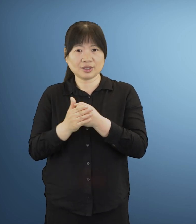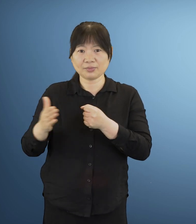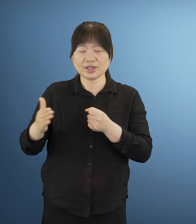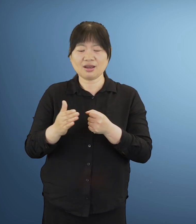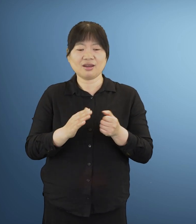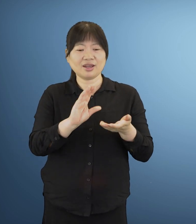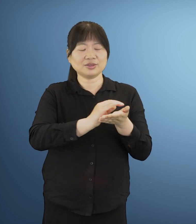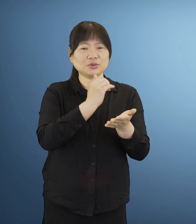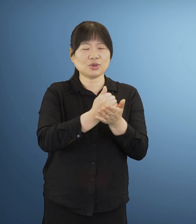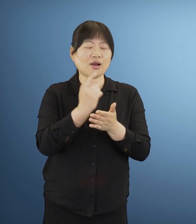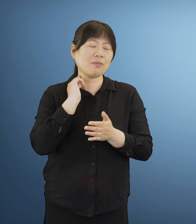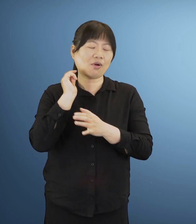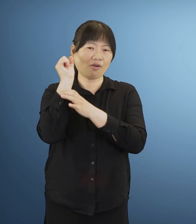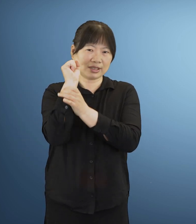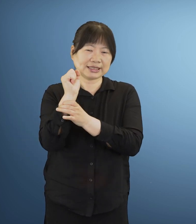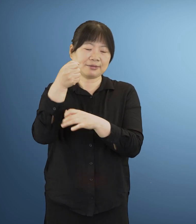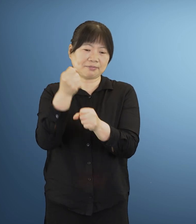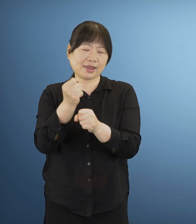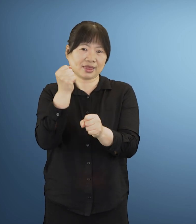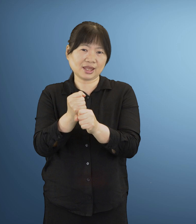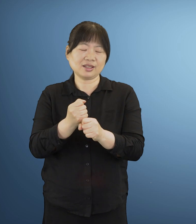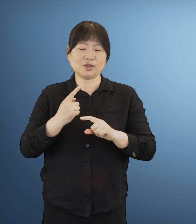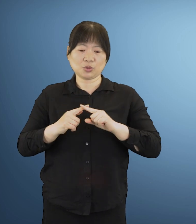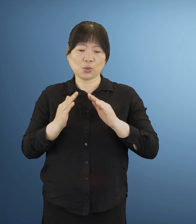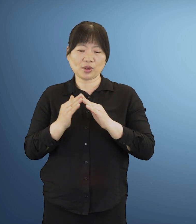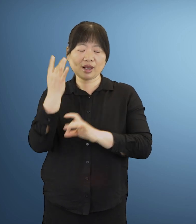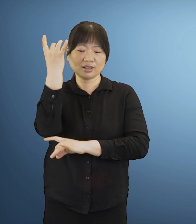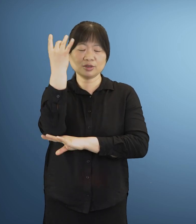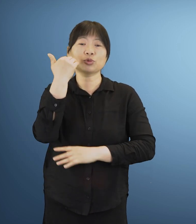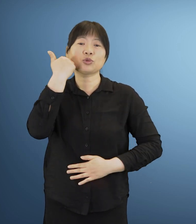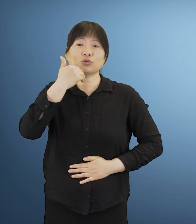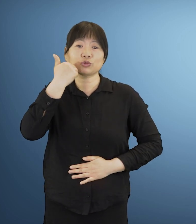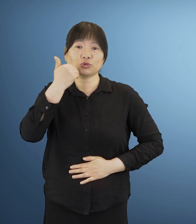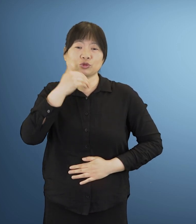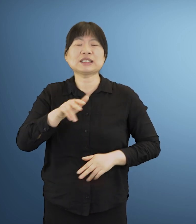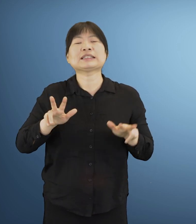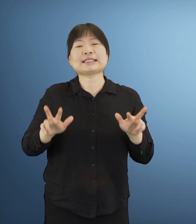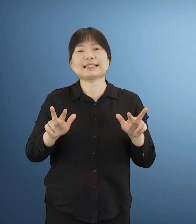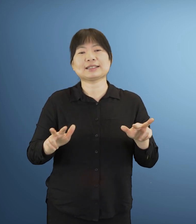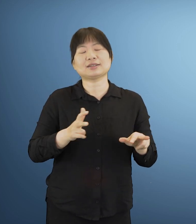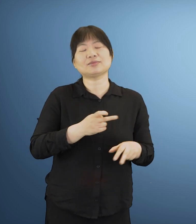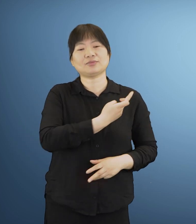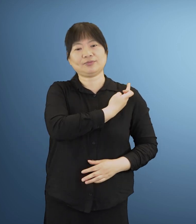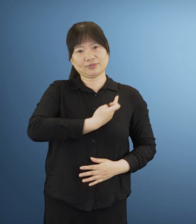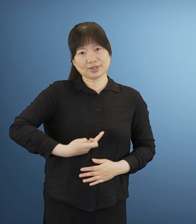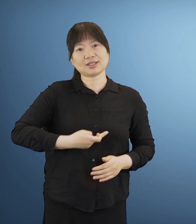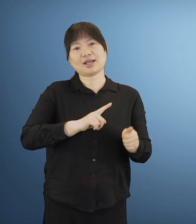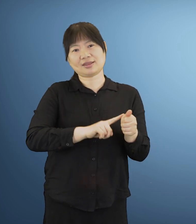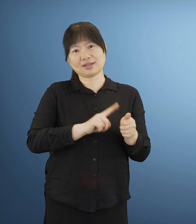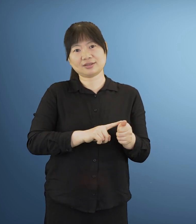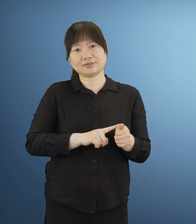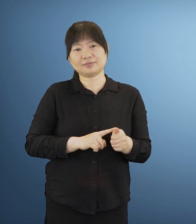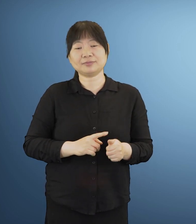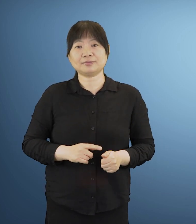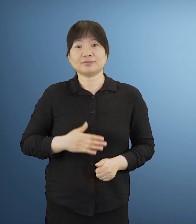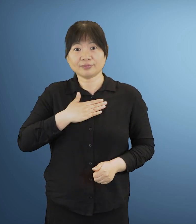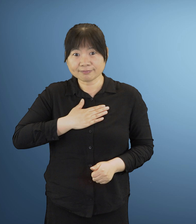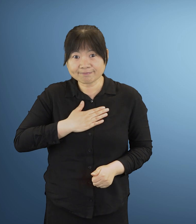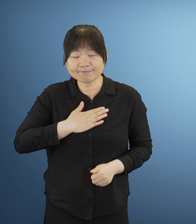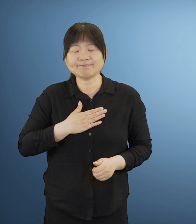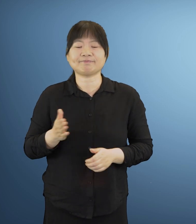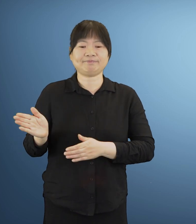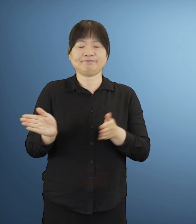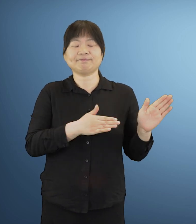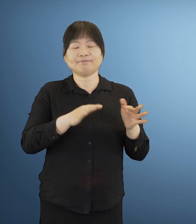그리스도를 머리로 하신 교회의 기초단위가 제자들입니다. 계속 좀 읽어보십시다.